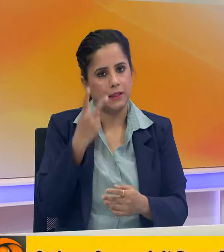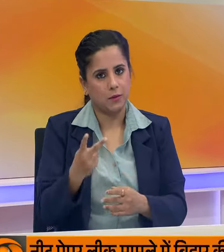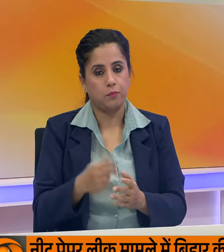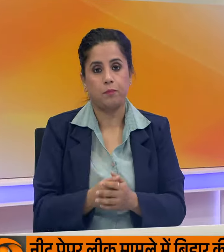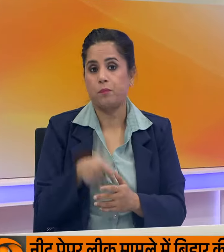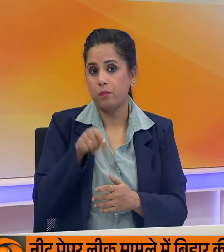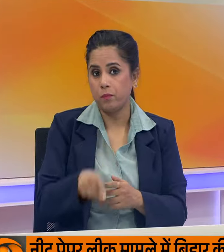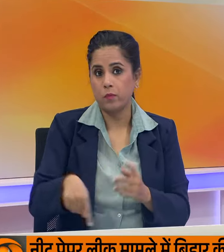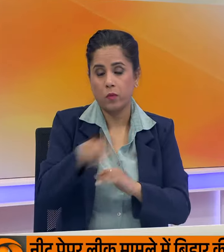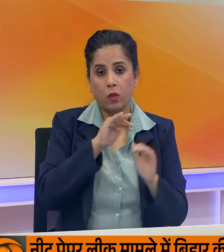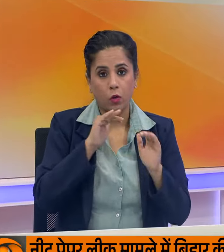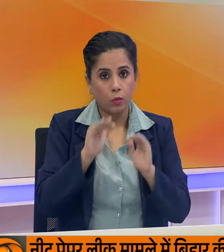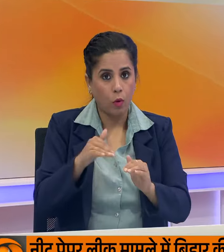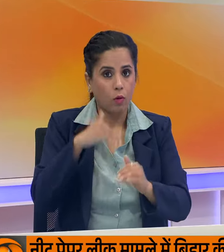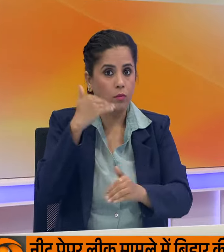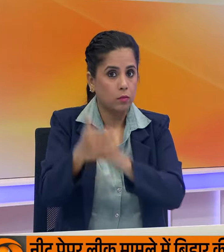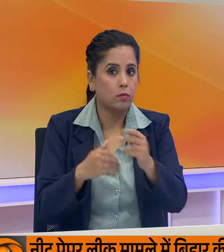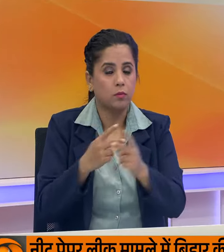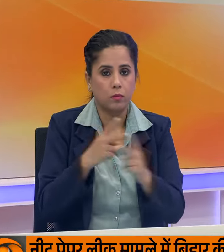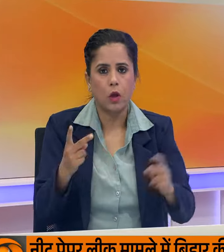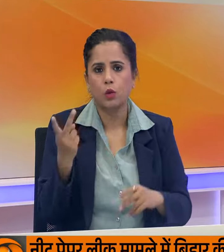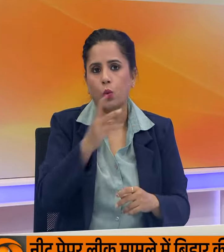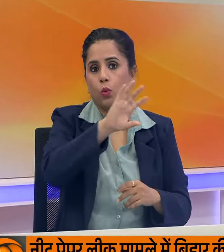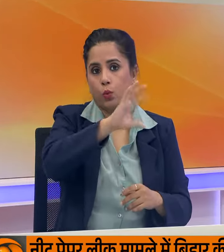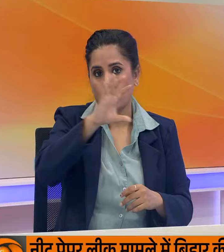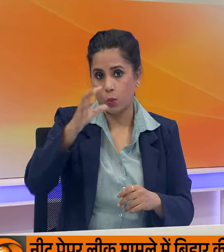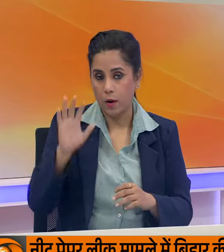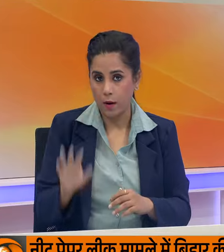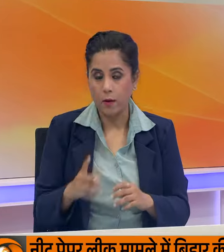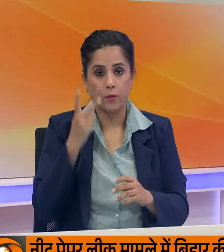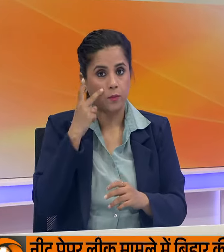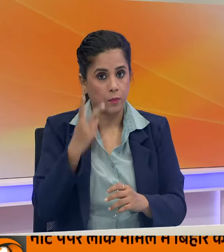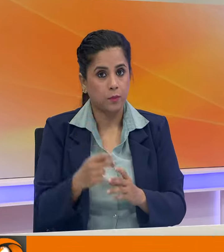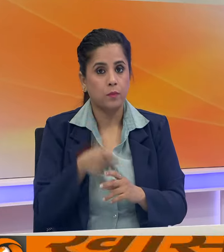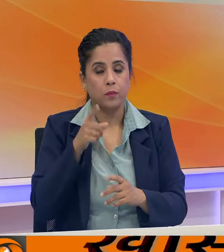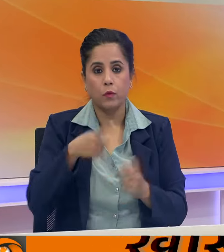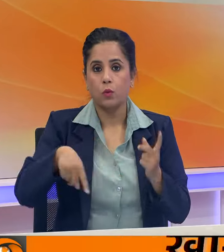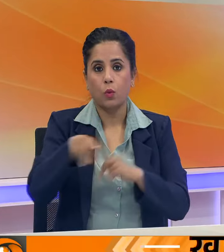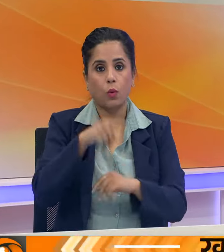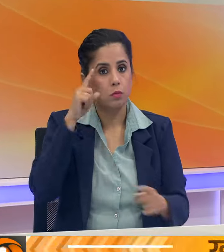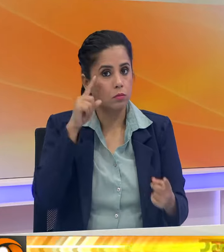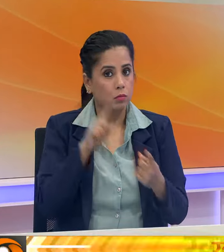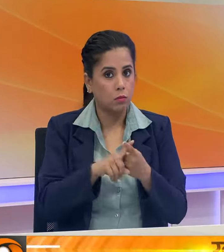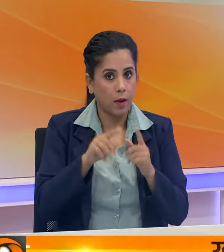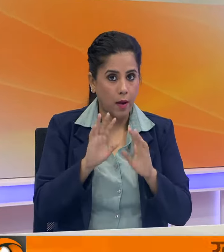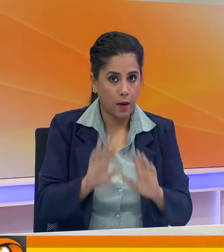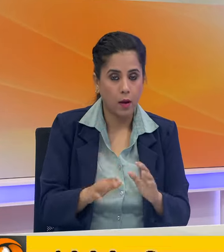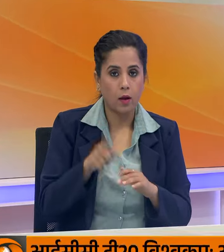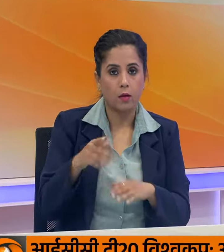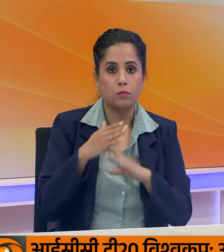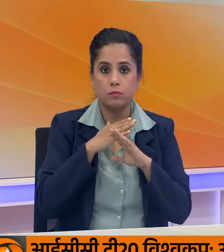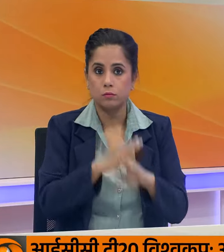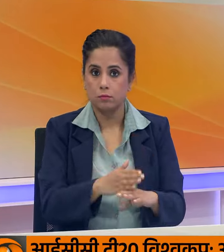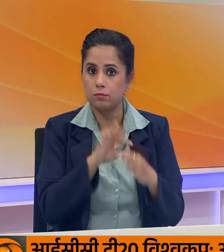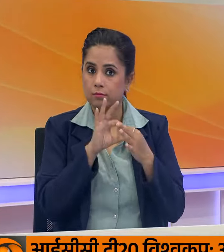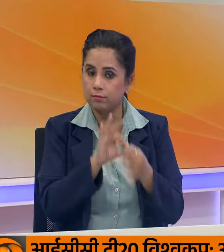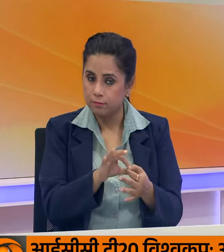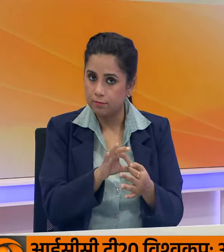इस सहयोग सहकार्य में दोनों देशों के जो सामरिक हित है जो सुरक्षा से जड़े हित